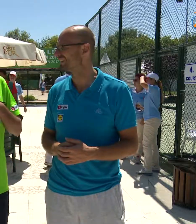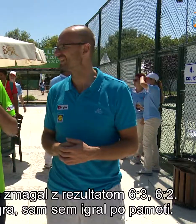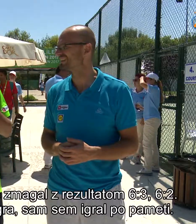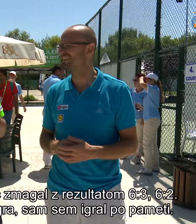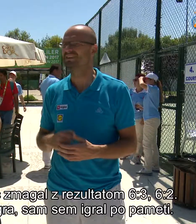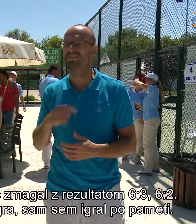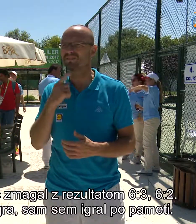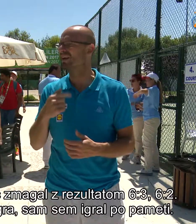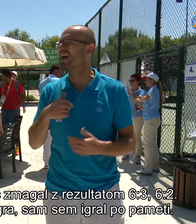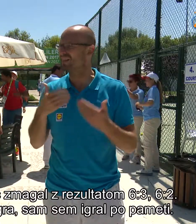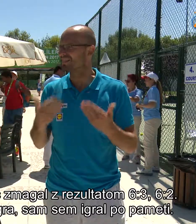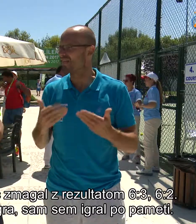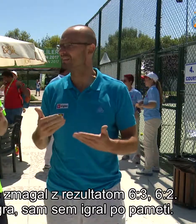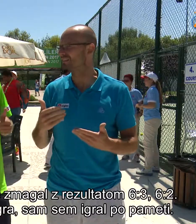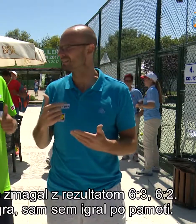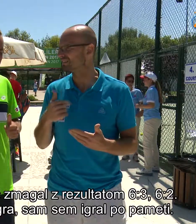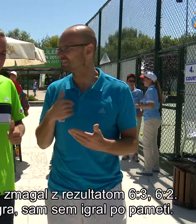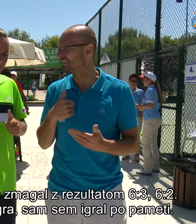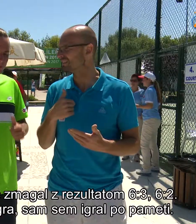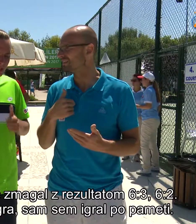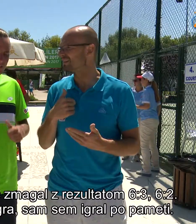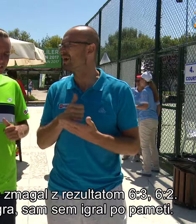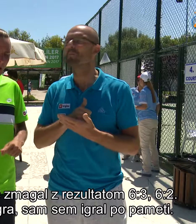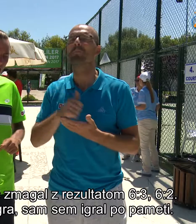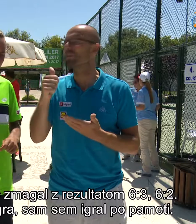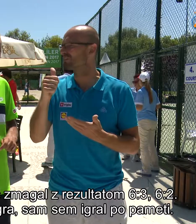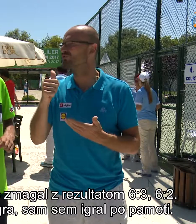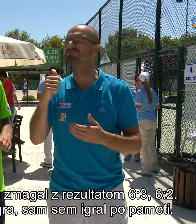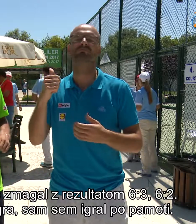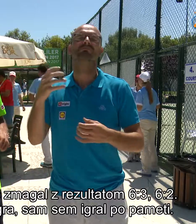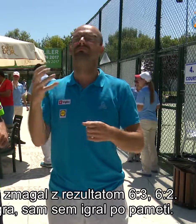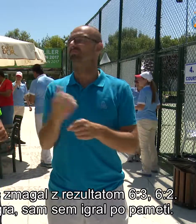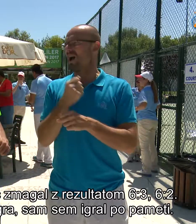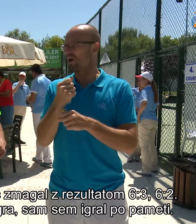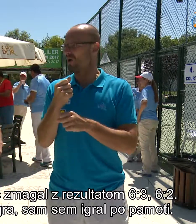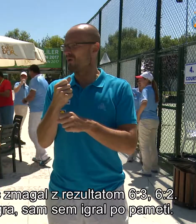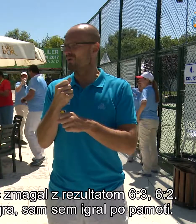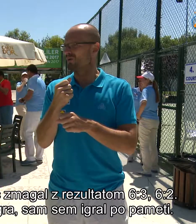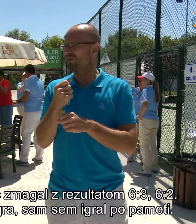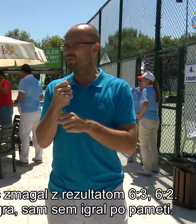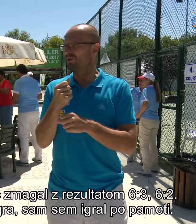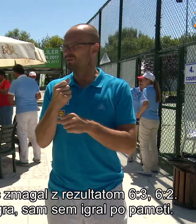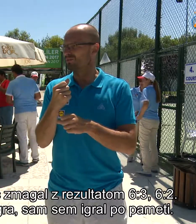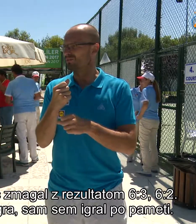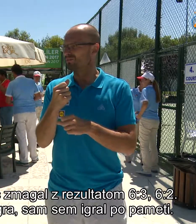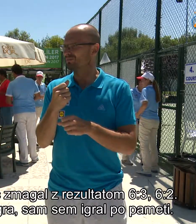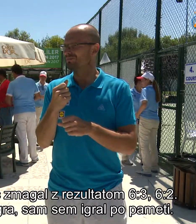Jest danes prvi smahov, se ti se dva dobro